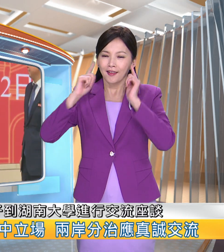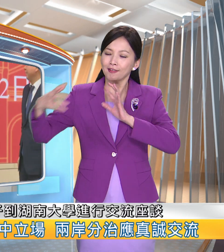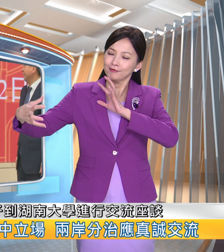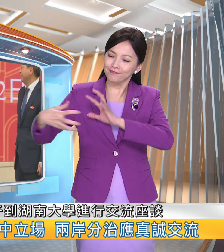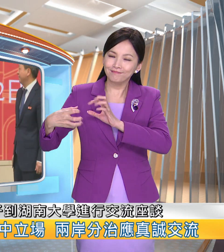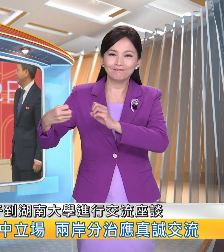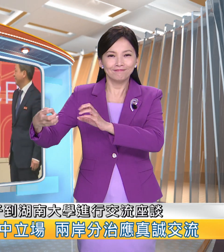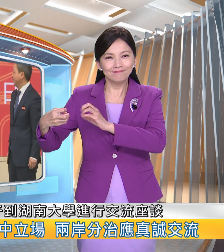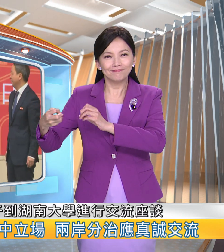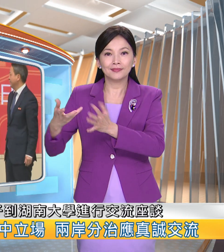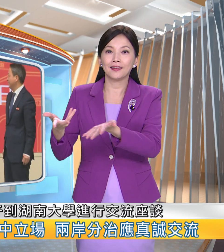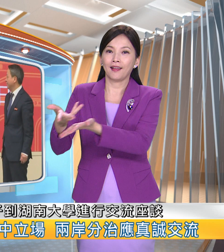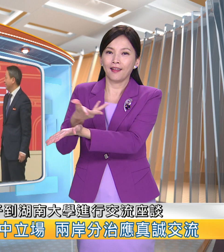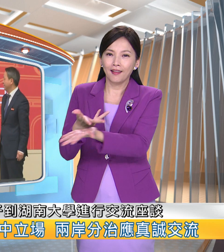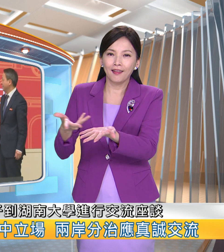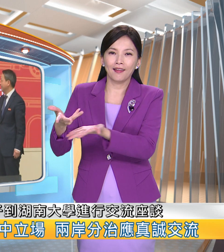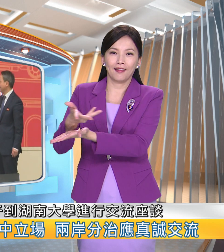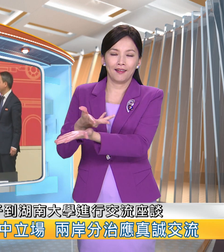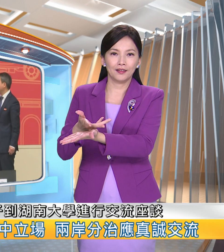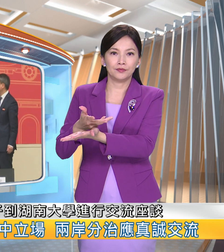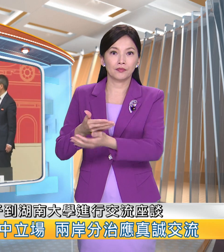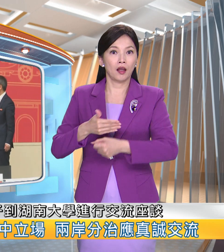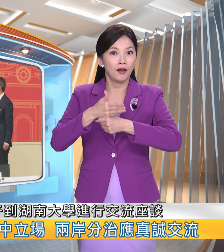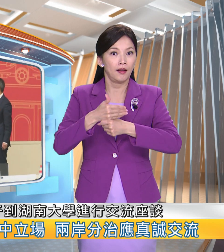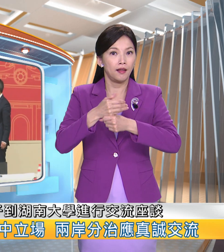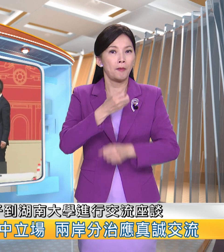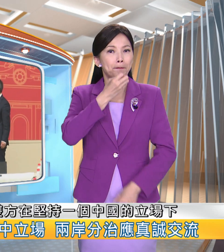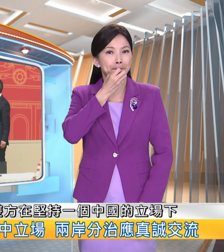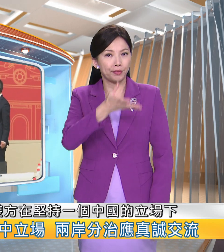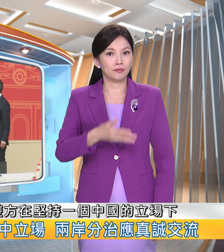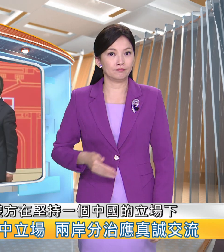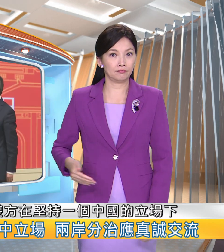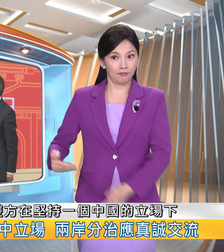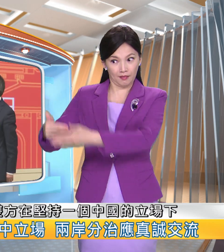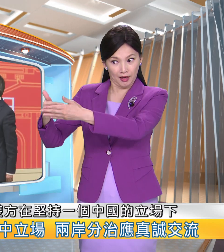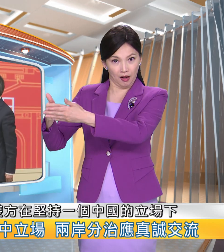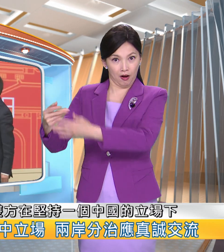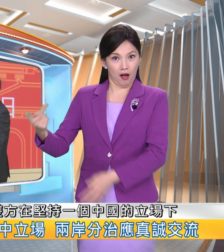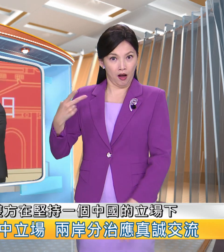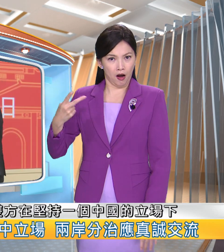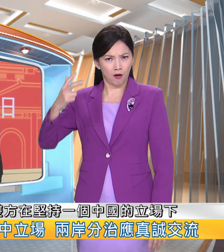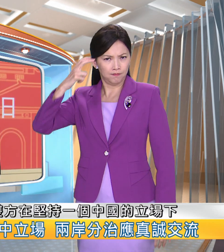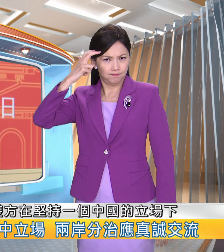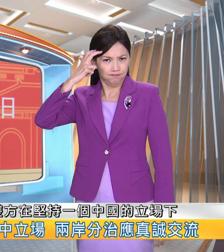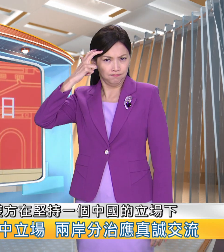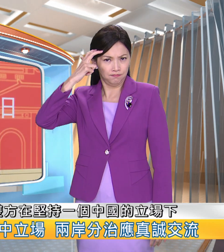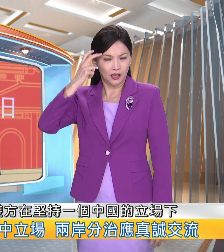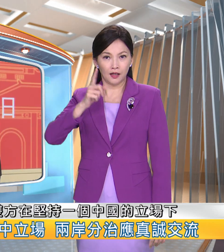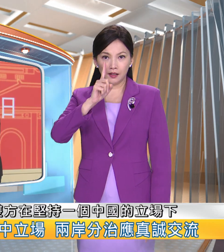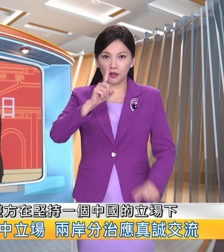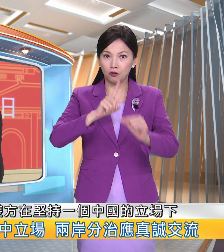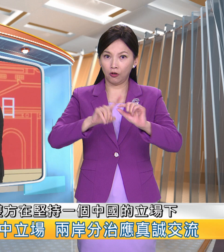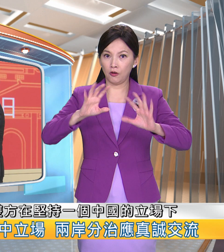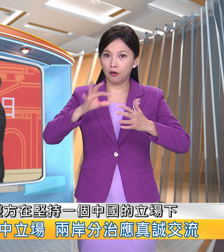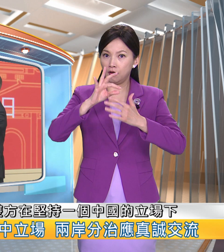交流座谈。马英九提到，双方在坚持一个中国的立场